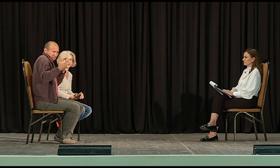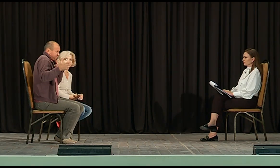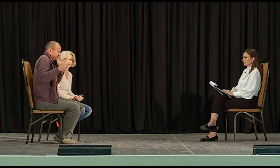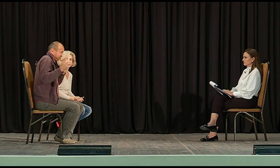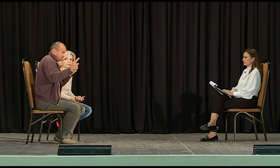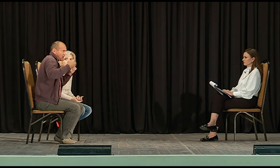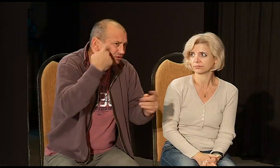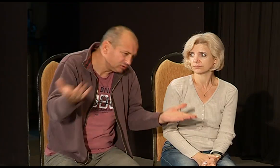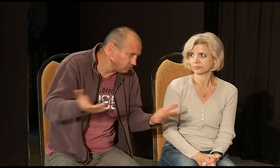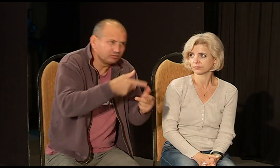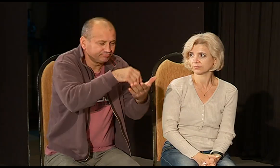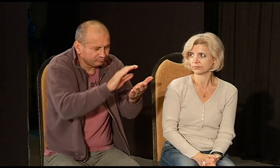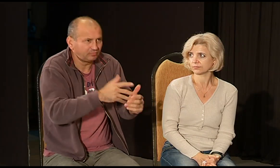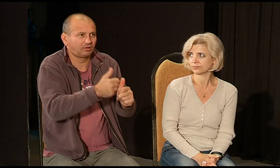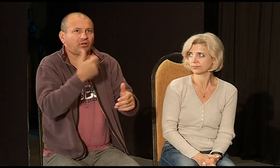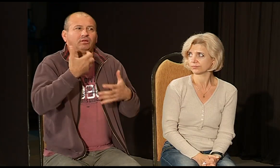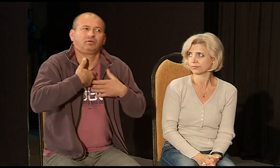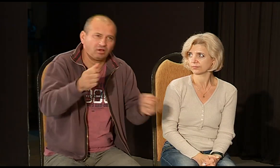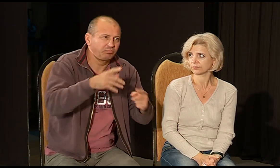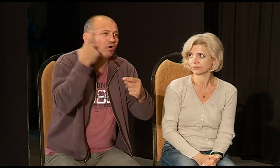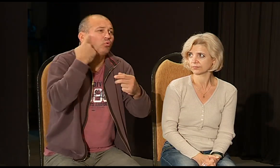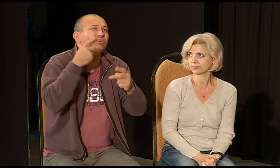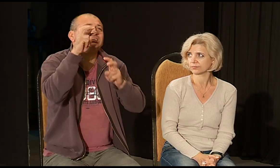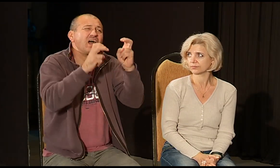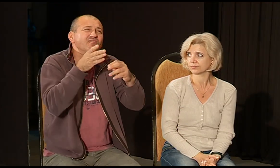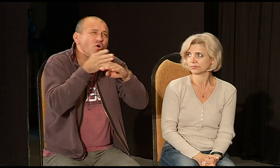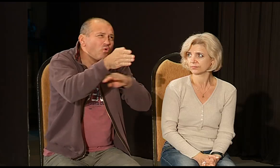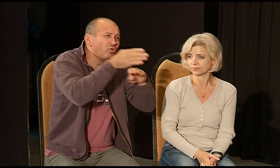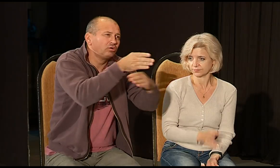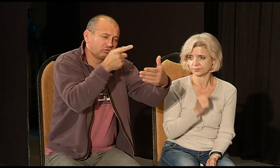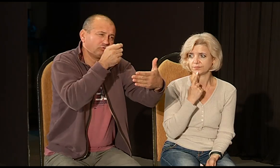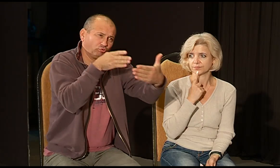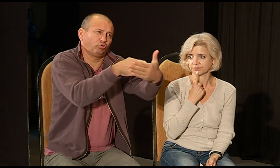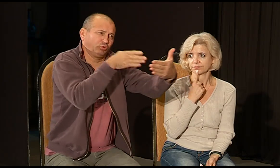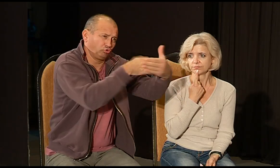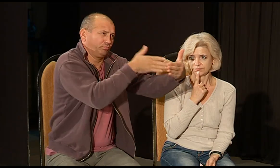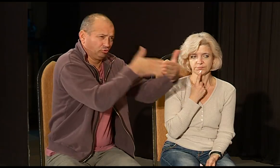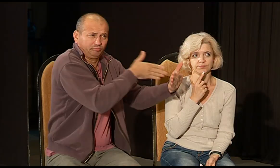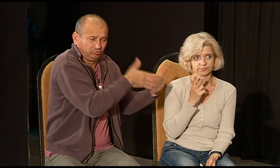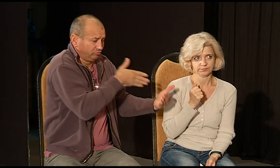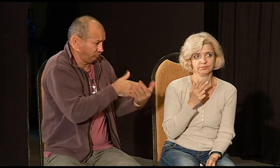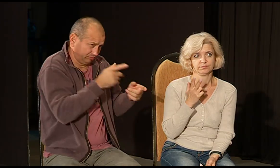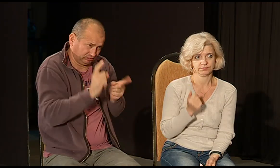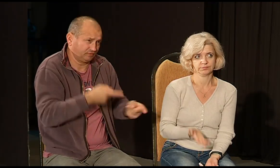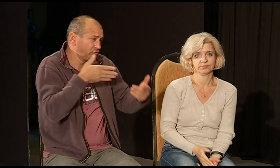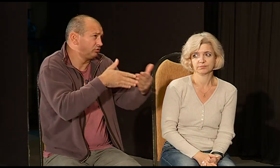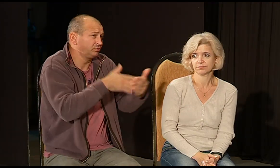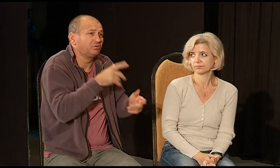grupa 2. Dar el aude, dar eu n-aud. Noi suntem ambii grupați, el cu grupa 2 și eu cu grupa 2. Dar omul